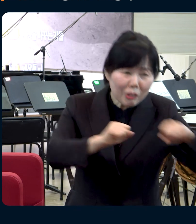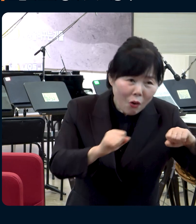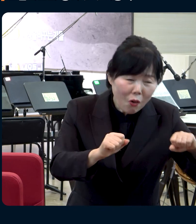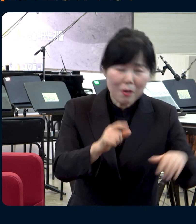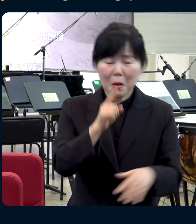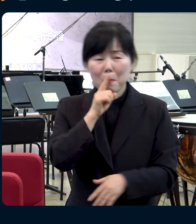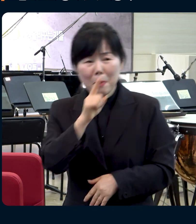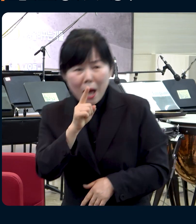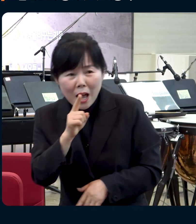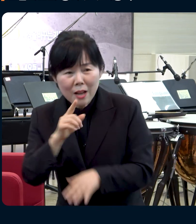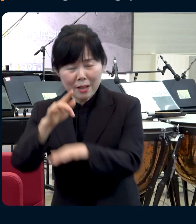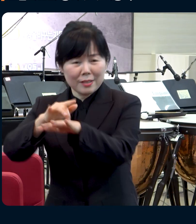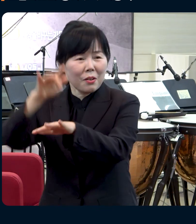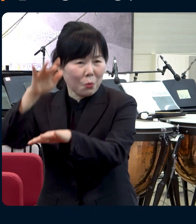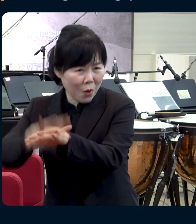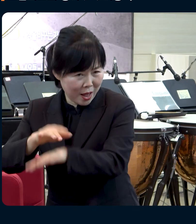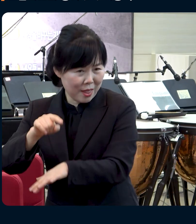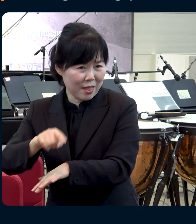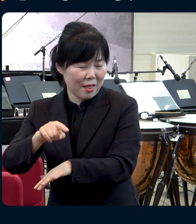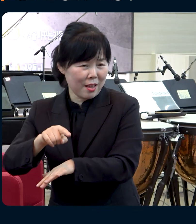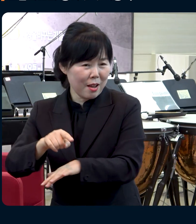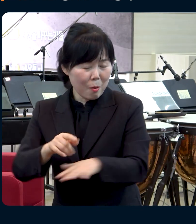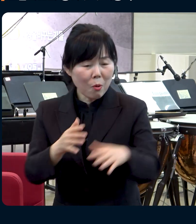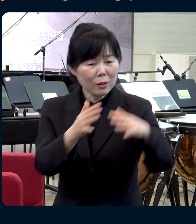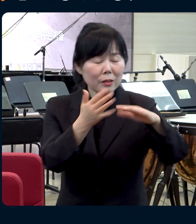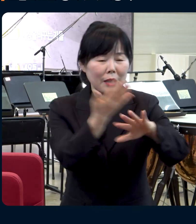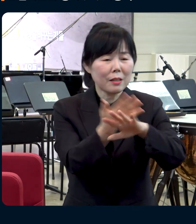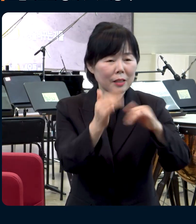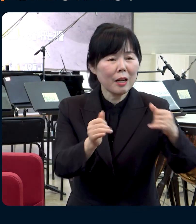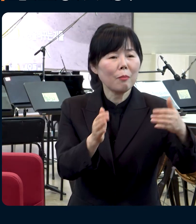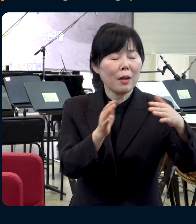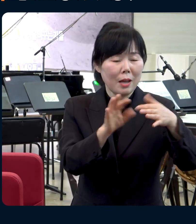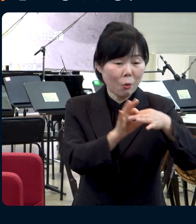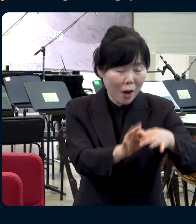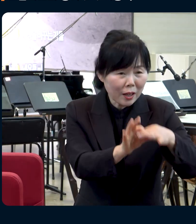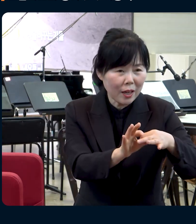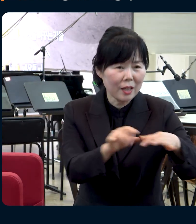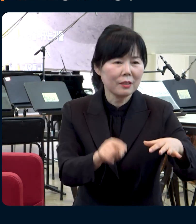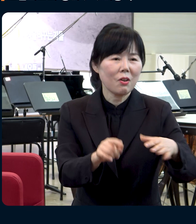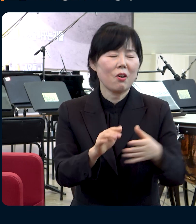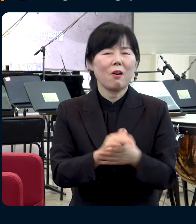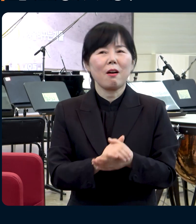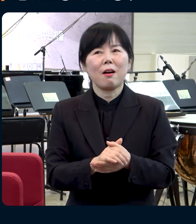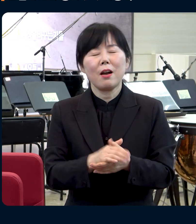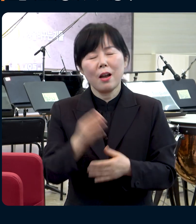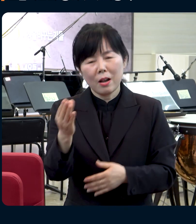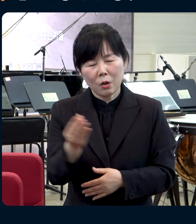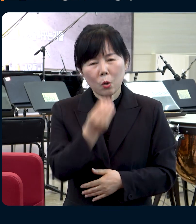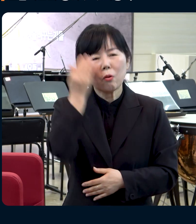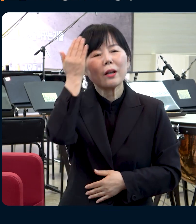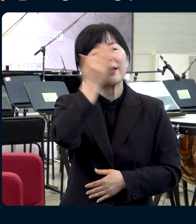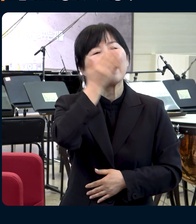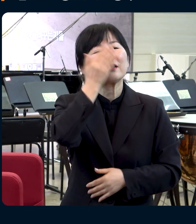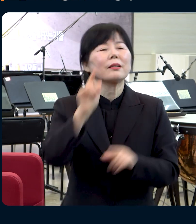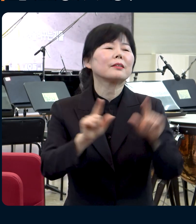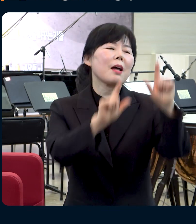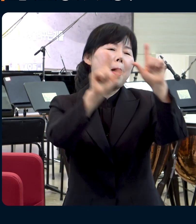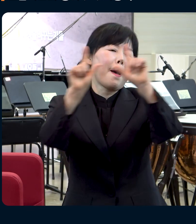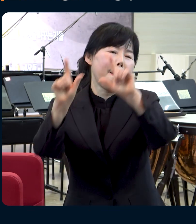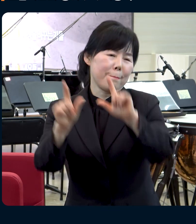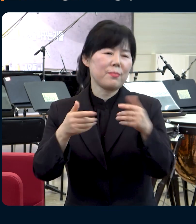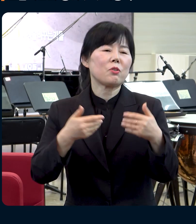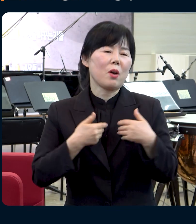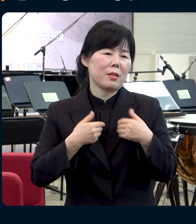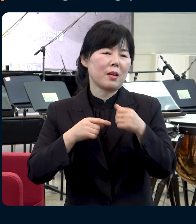우리의 습관 가운데서, 어떤 우리의 관계에 있어서 우리는 건강하고 또한 성결된 삶을 살아야 한다는 것입니다.